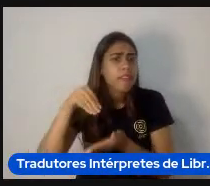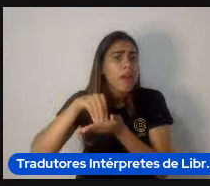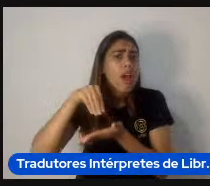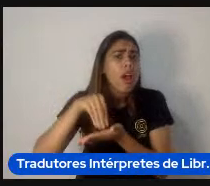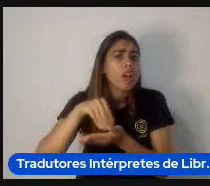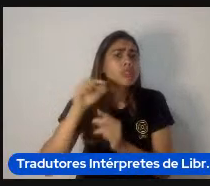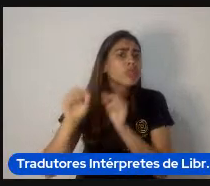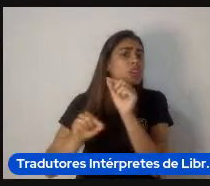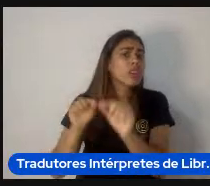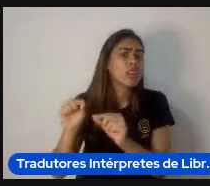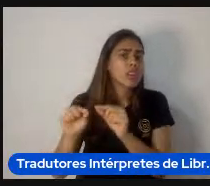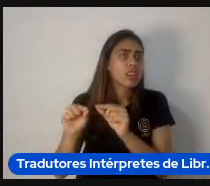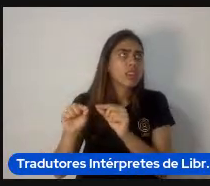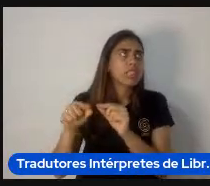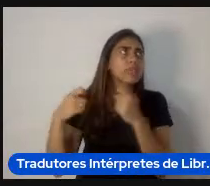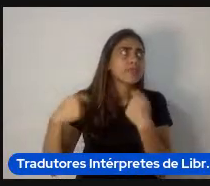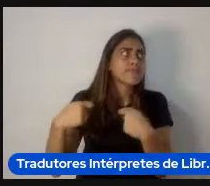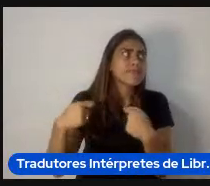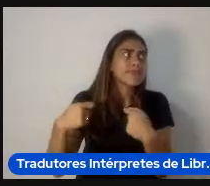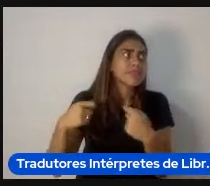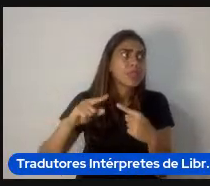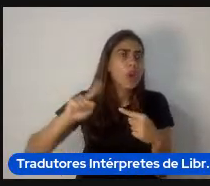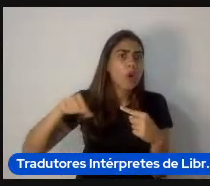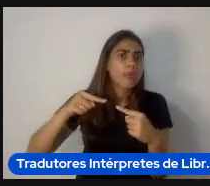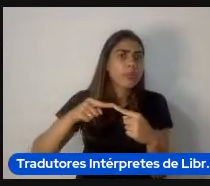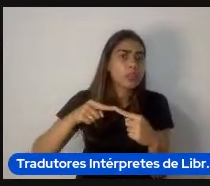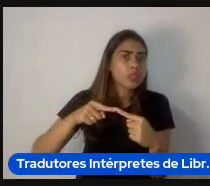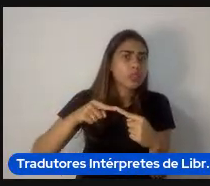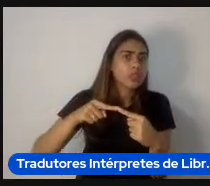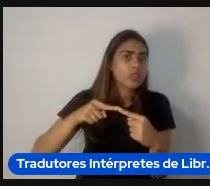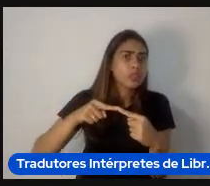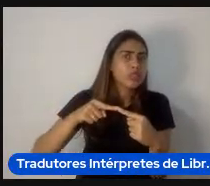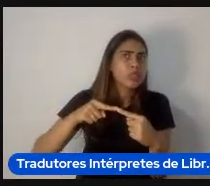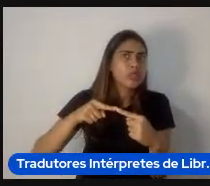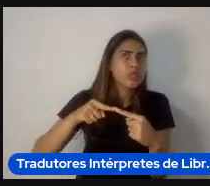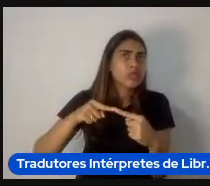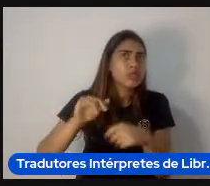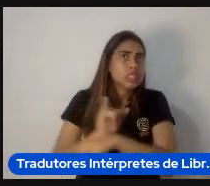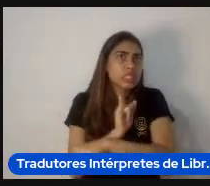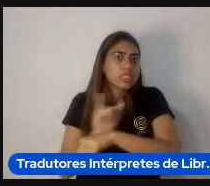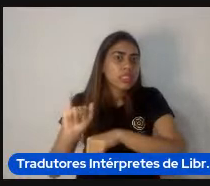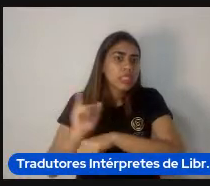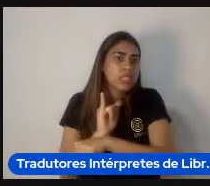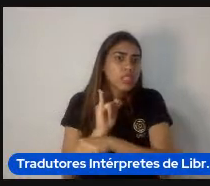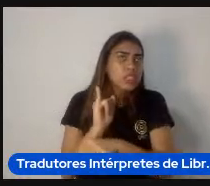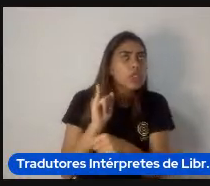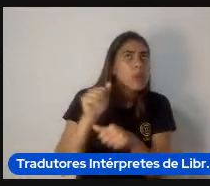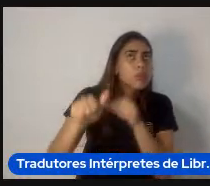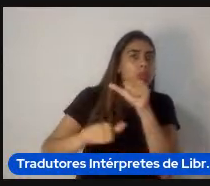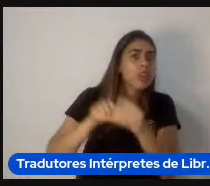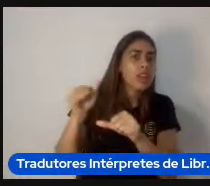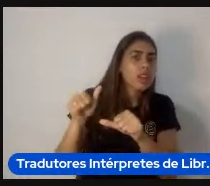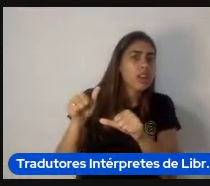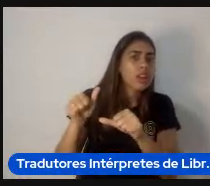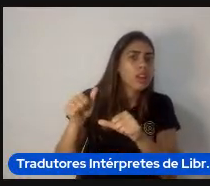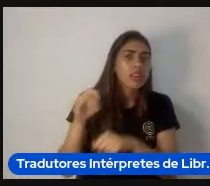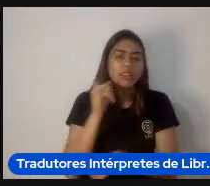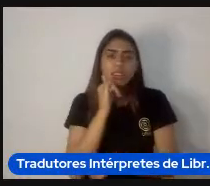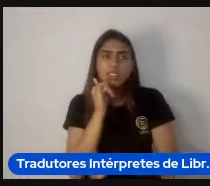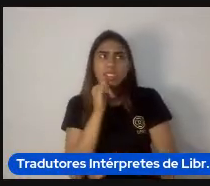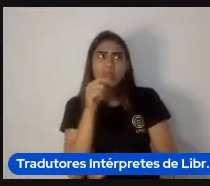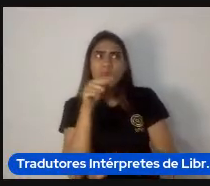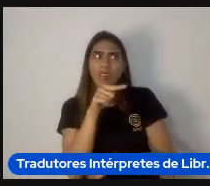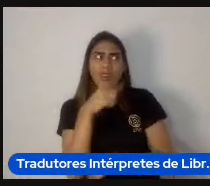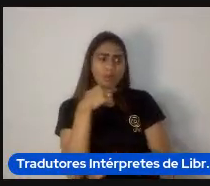né? Olha, para esse menino isso não deu certo. Como que eu posso estar trabalhando com o SAV, com a comunicação, fazendo a prancha